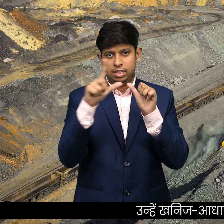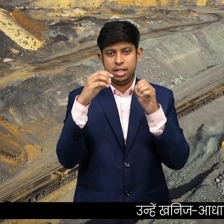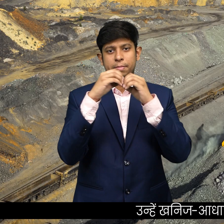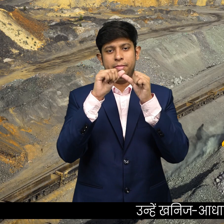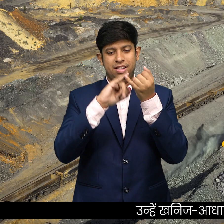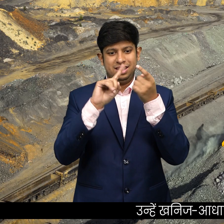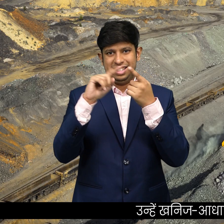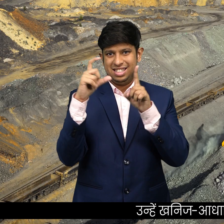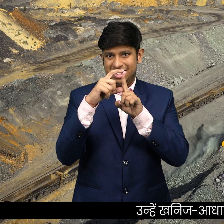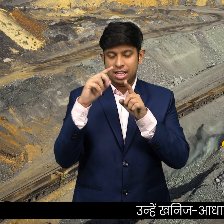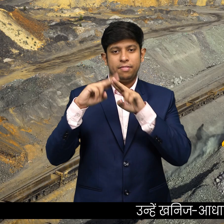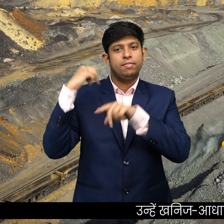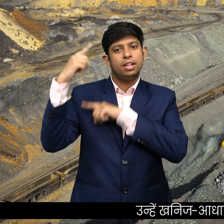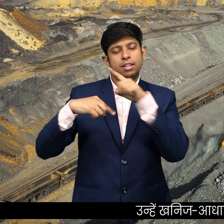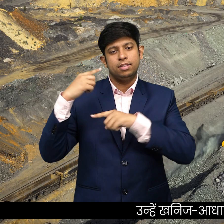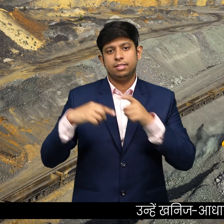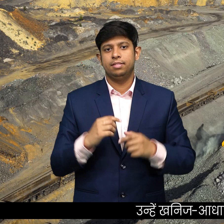कहा जाता है।